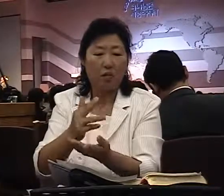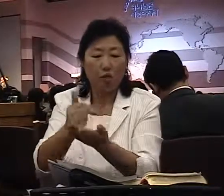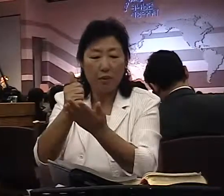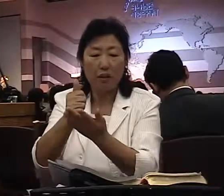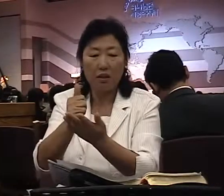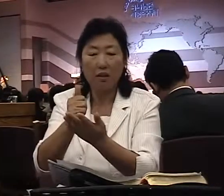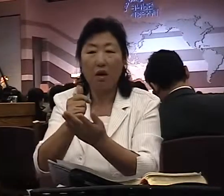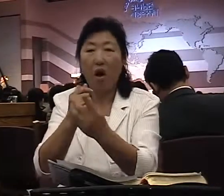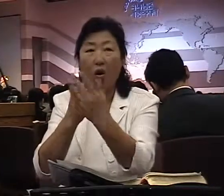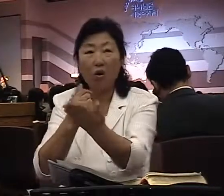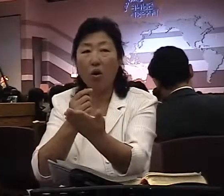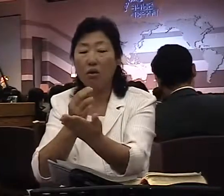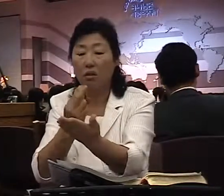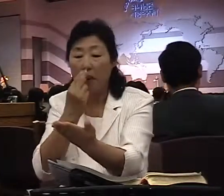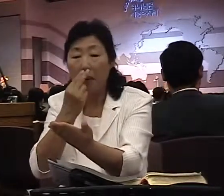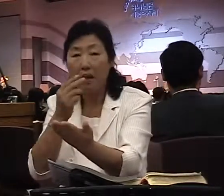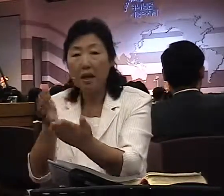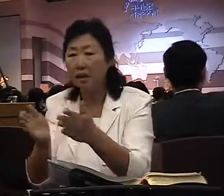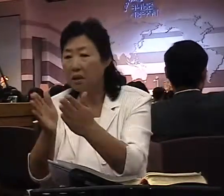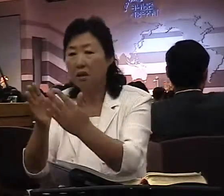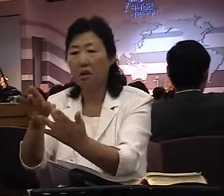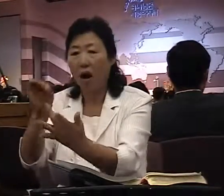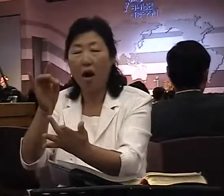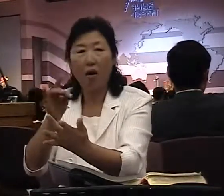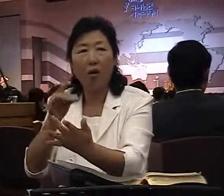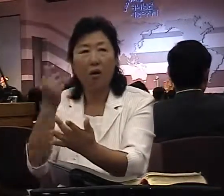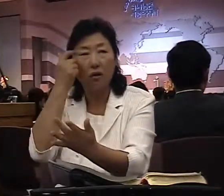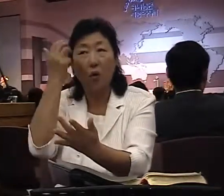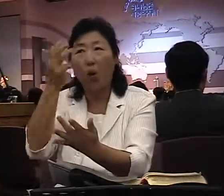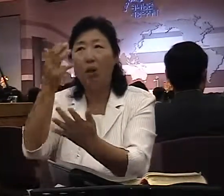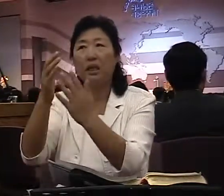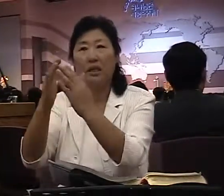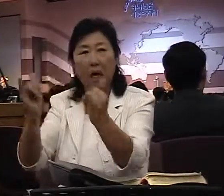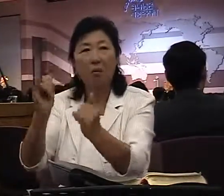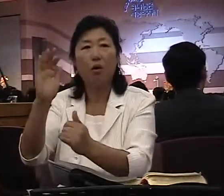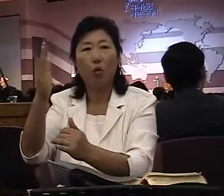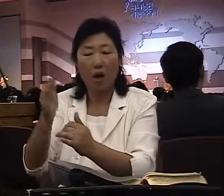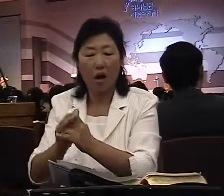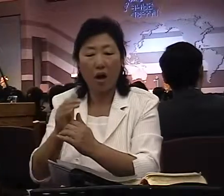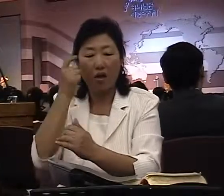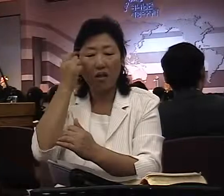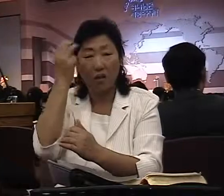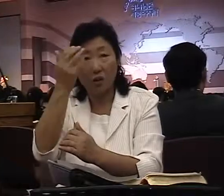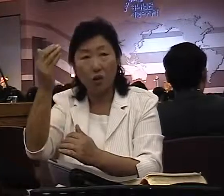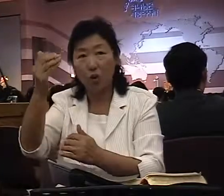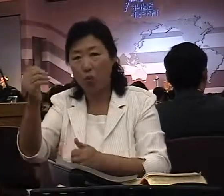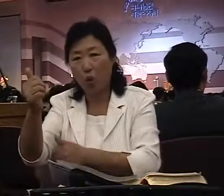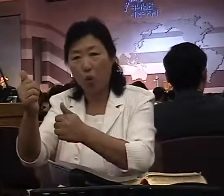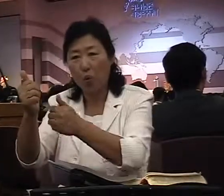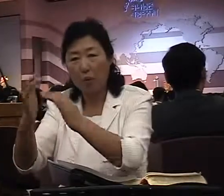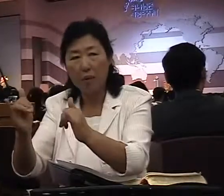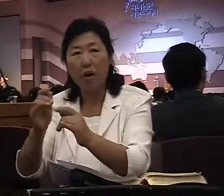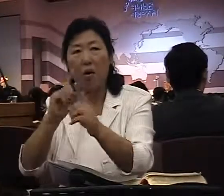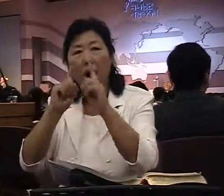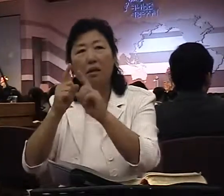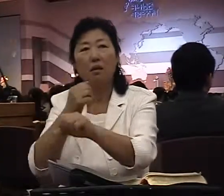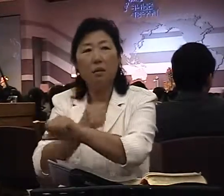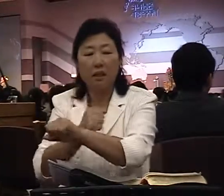길을 택하라고 성령의 사람이 되어라, 성령을 쫓는 사람이 되라고 말씀하시기 때문에 성령의 사람이 된다는